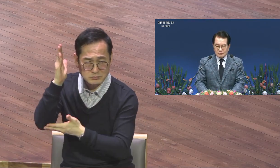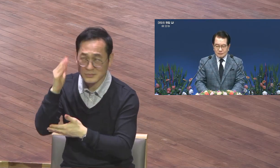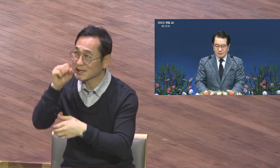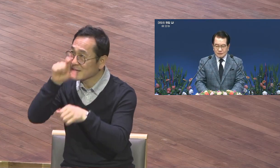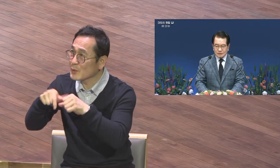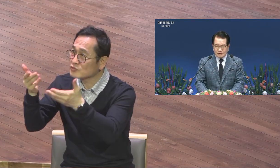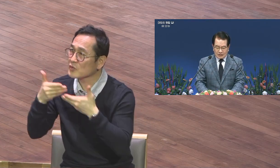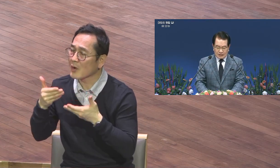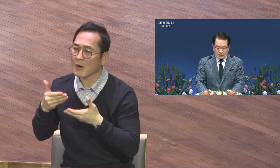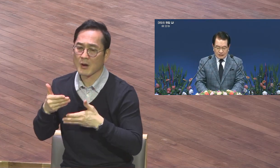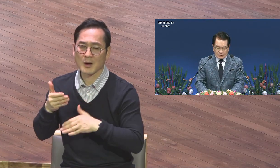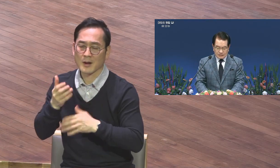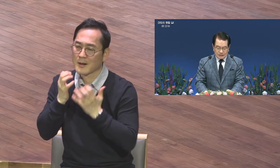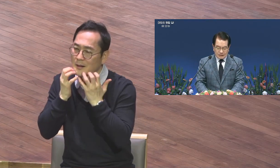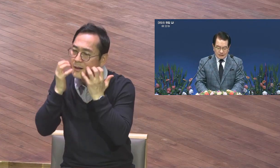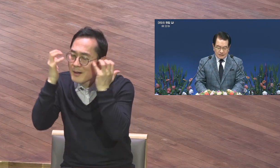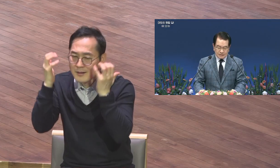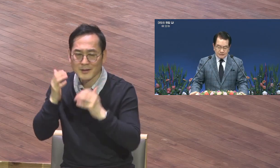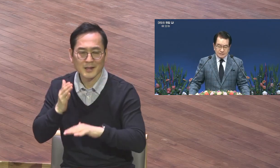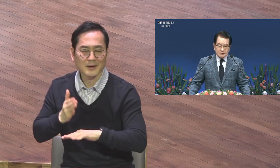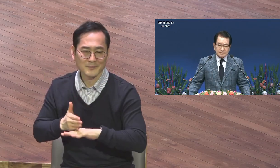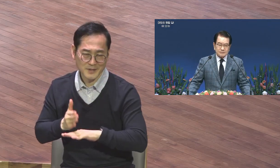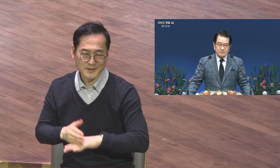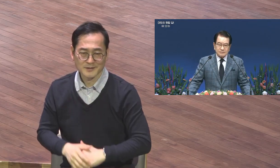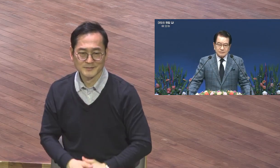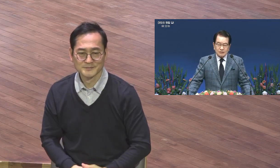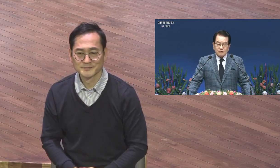지금 야 내 생애